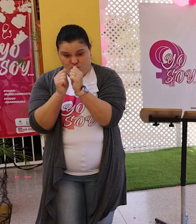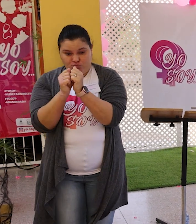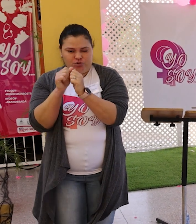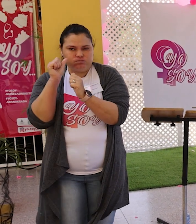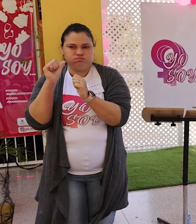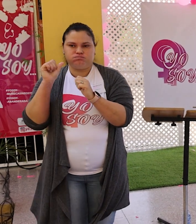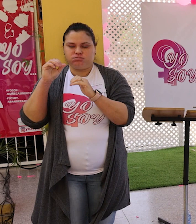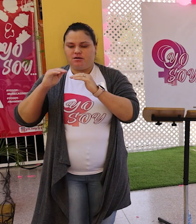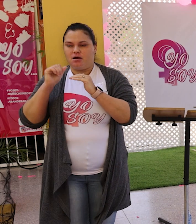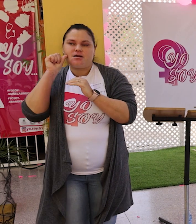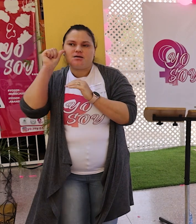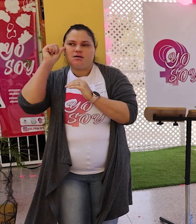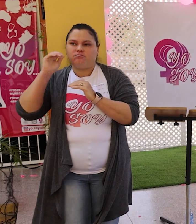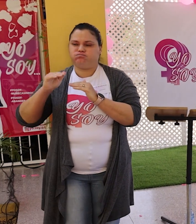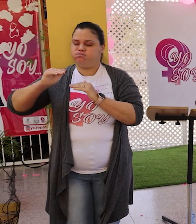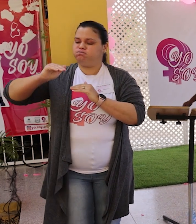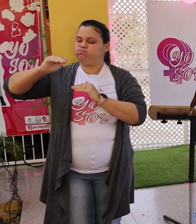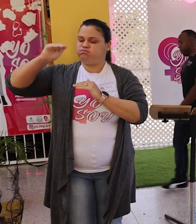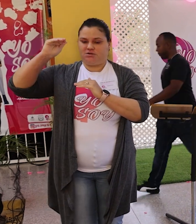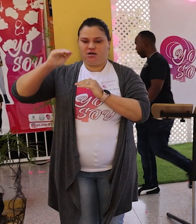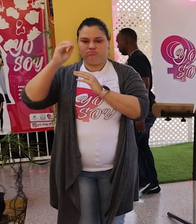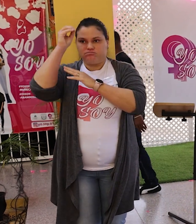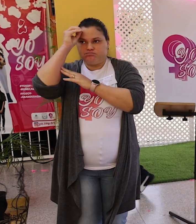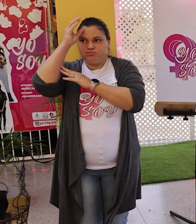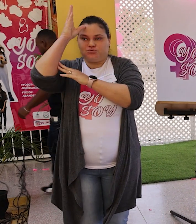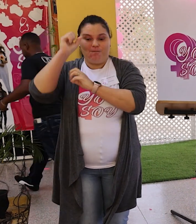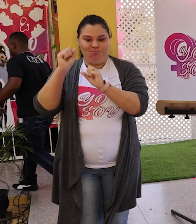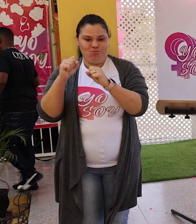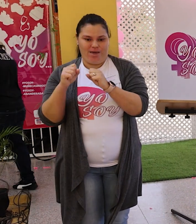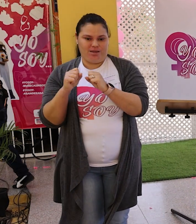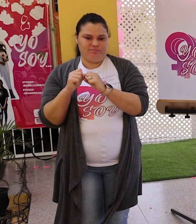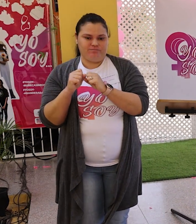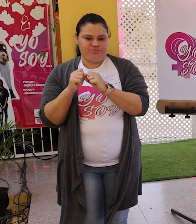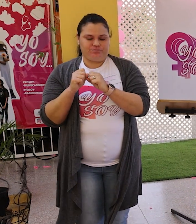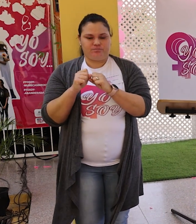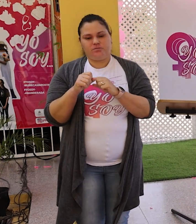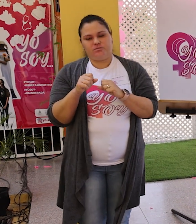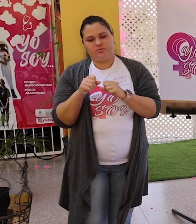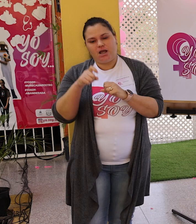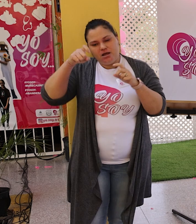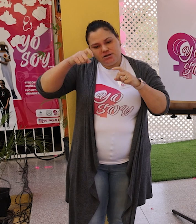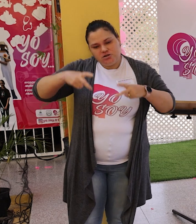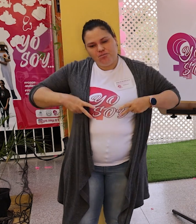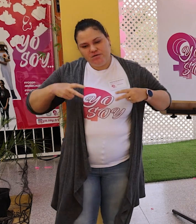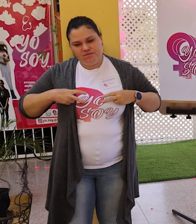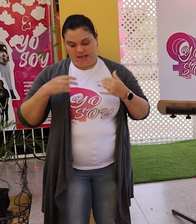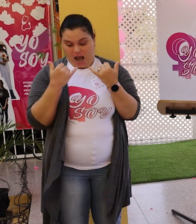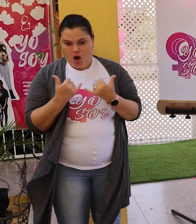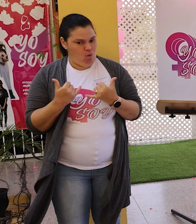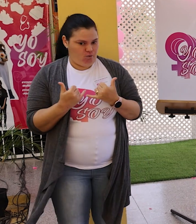que ustedes nacieron para demostrarle al mundo que todas somos un grupo de hormiguitas que tenemos que vivir el